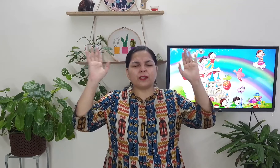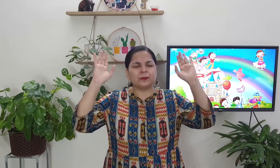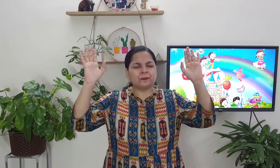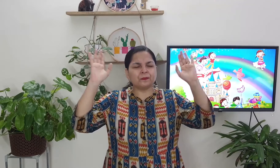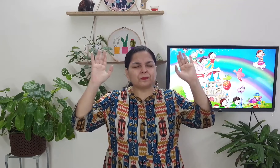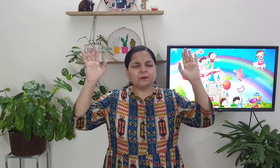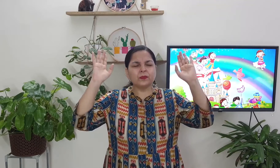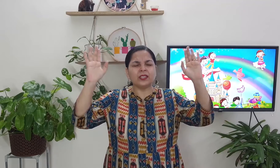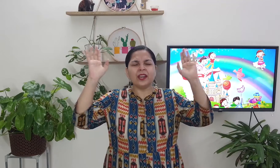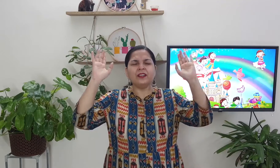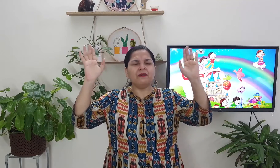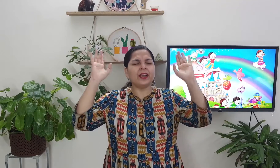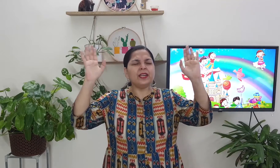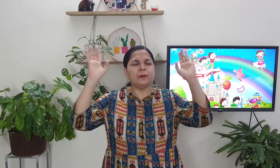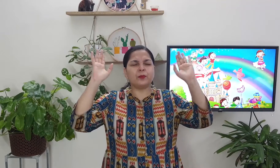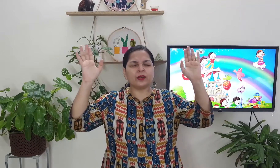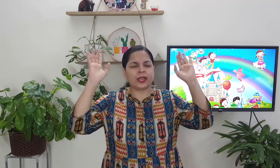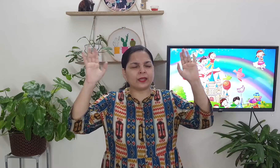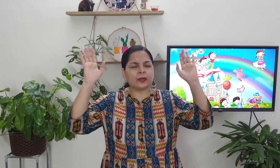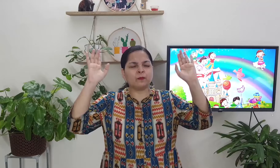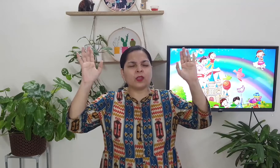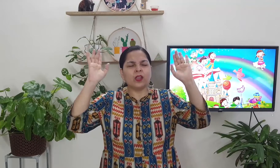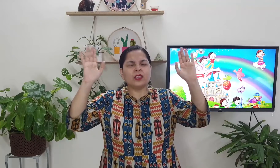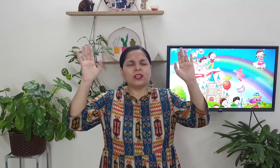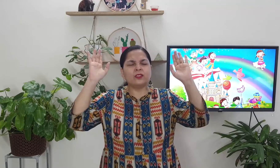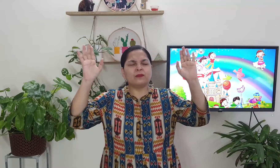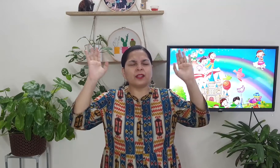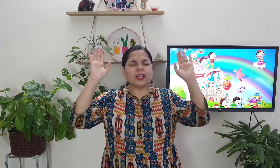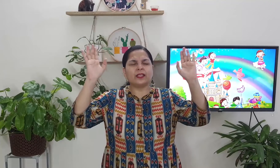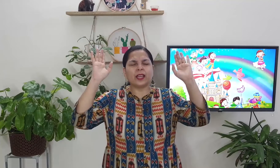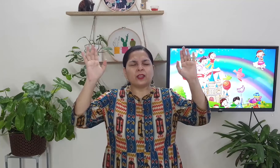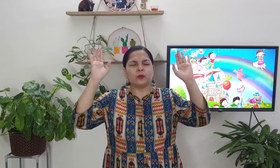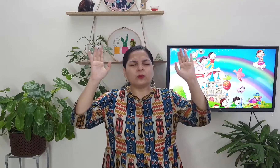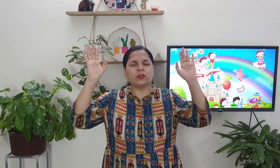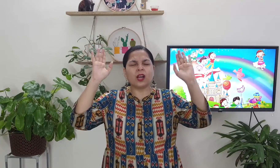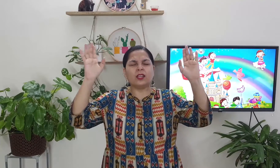அப்பா. அவர்கள் தெய்வீகமாக பாதுகாக்கப்படுகிறார்கள். உங்களுக்கு நன்றி அப்பாவே.